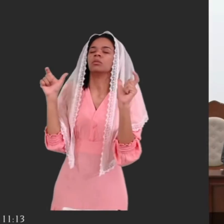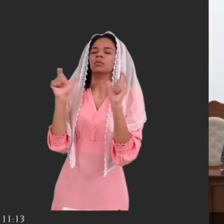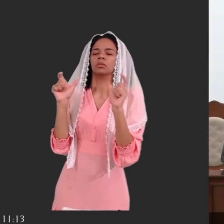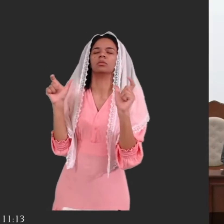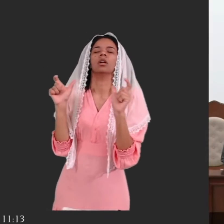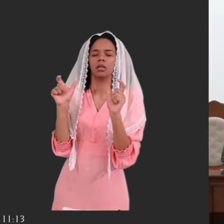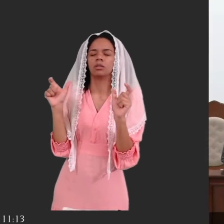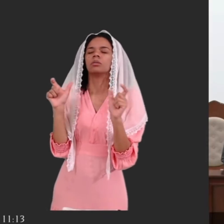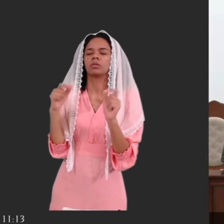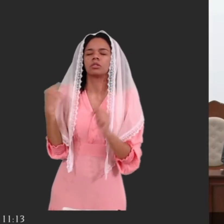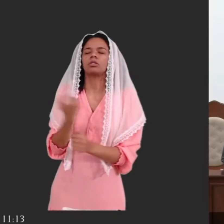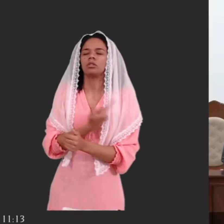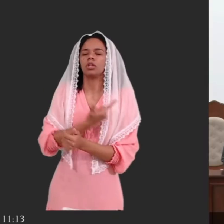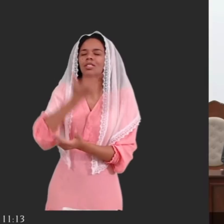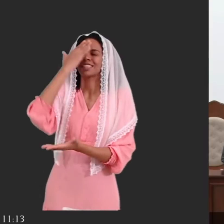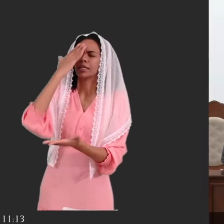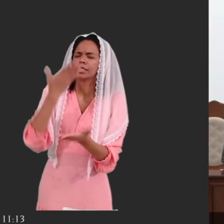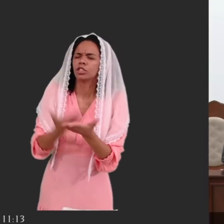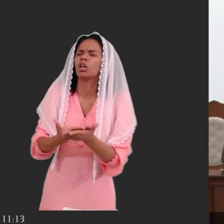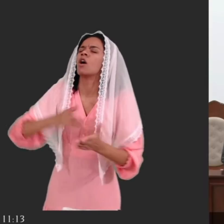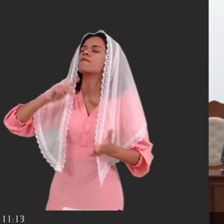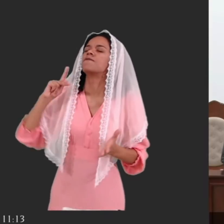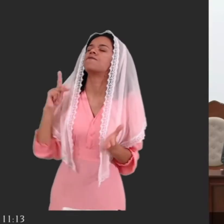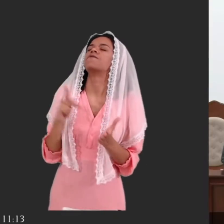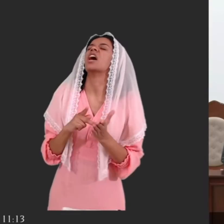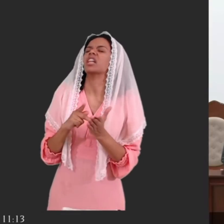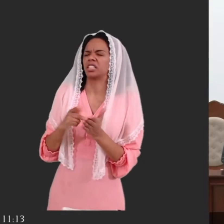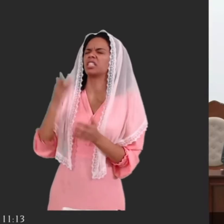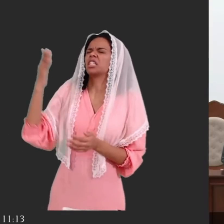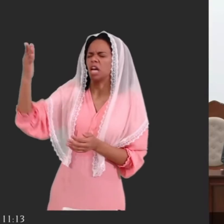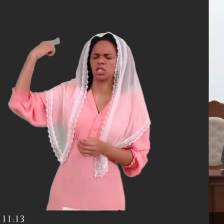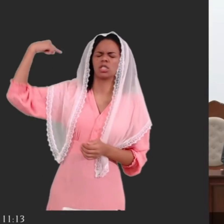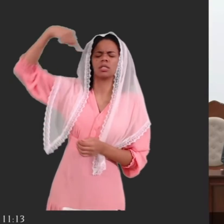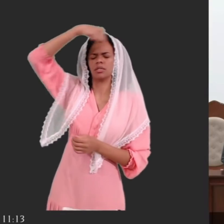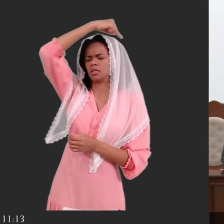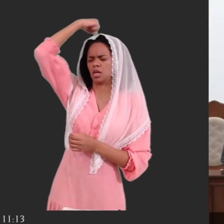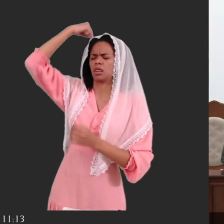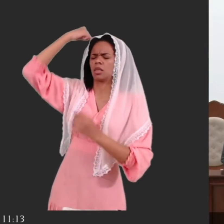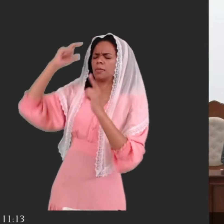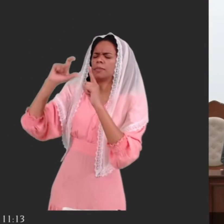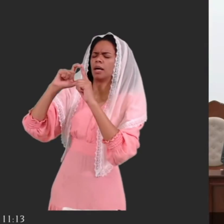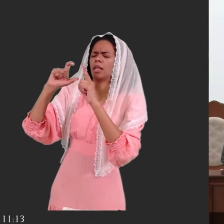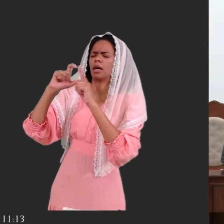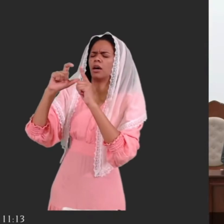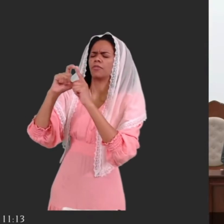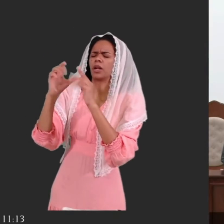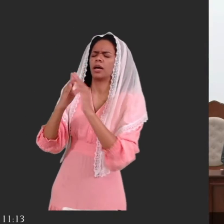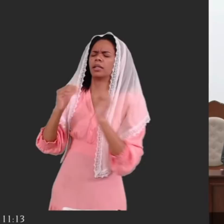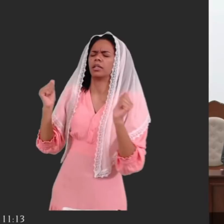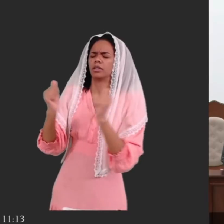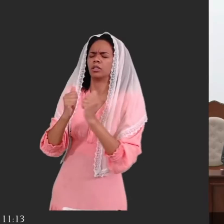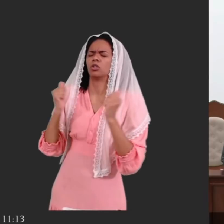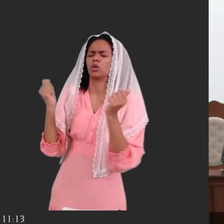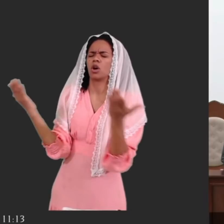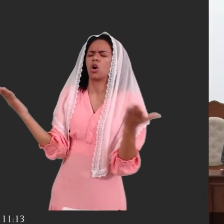Senhor, acreditando na realidade pura e santa da tua palavra. Nos deste, Senhor,